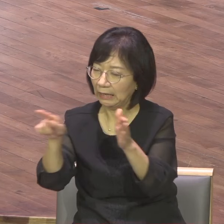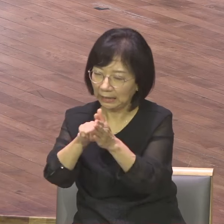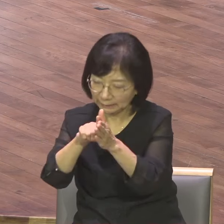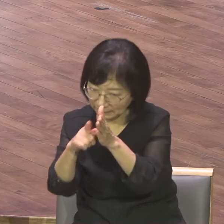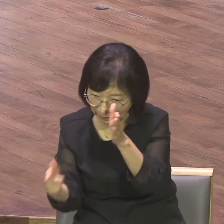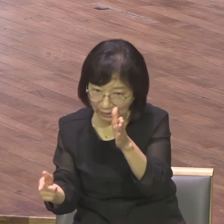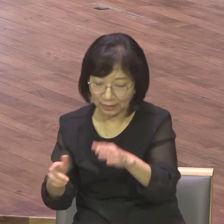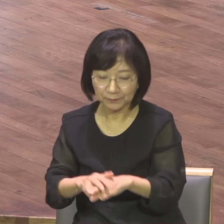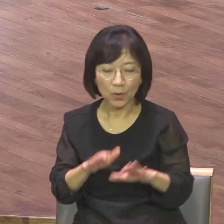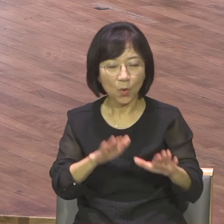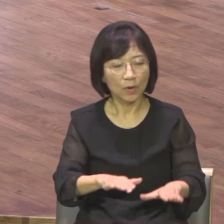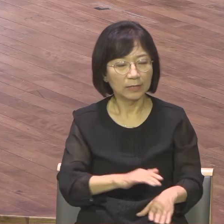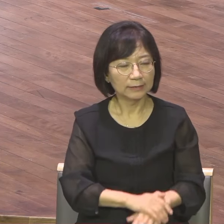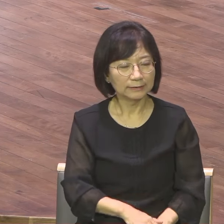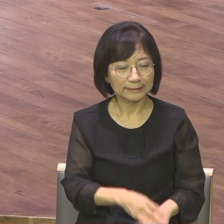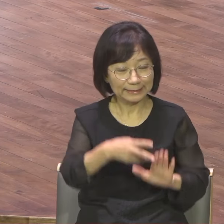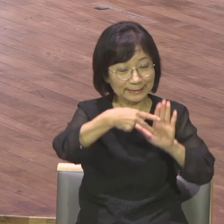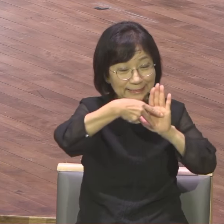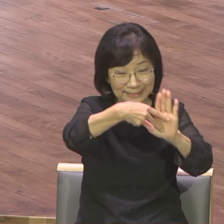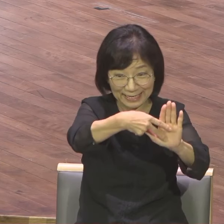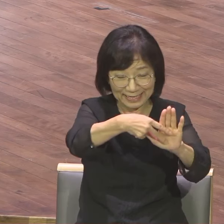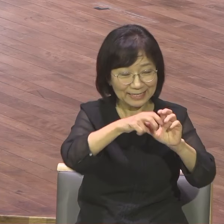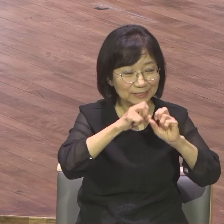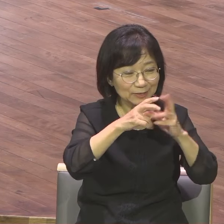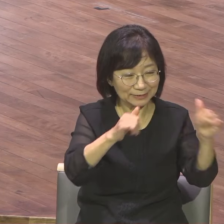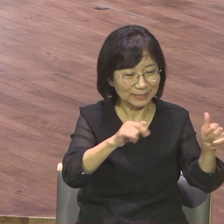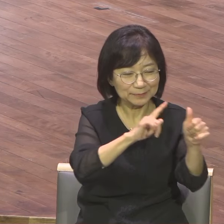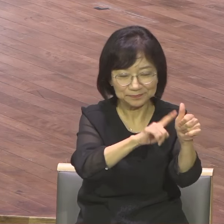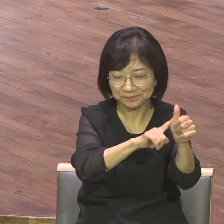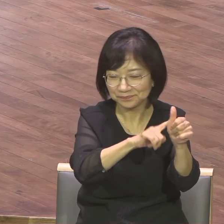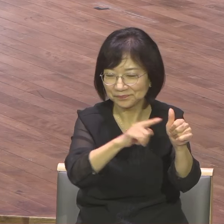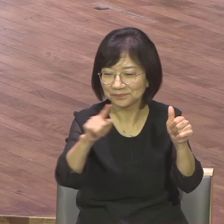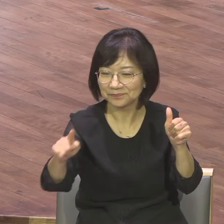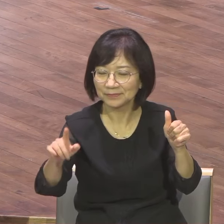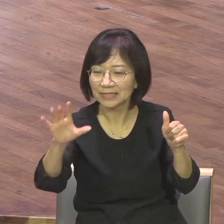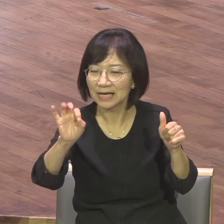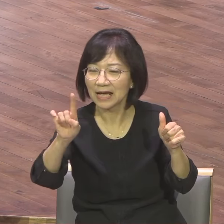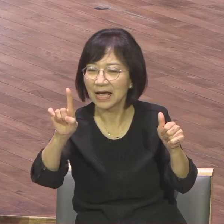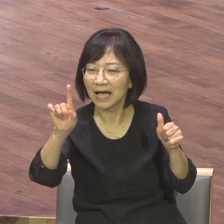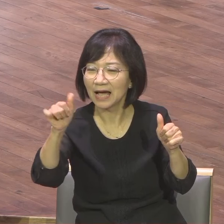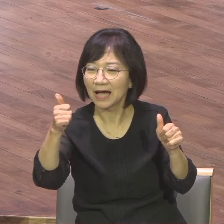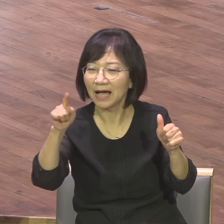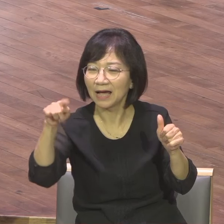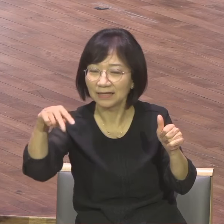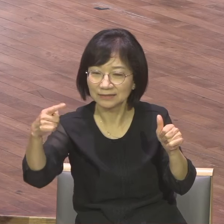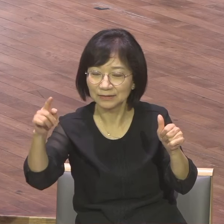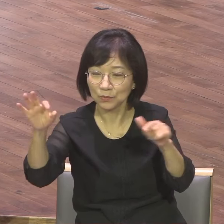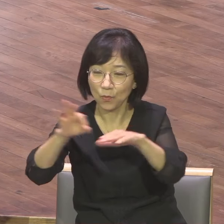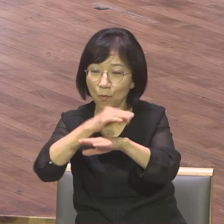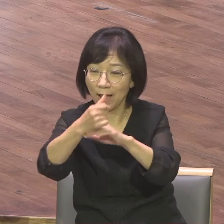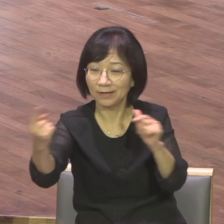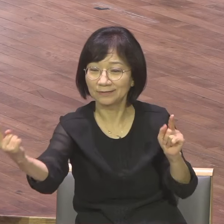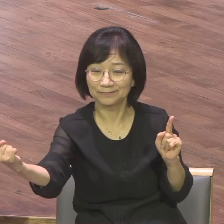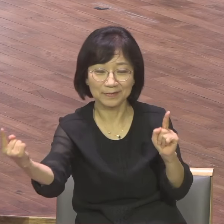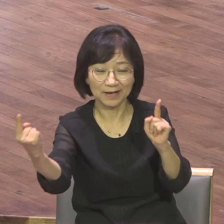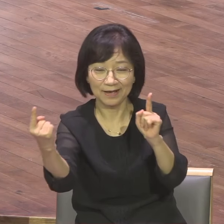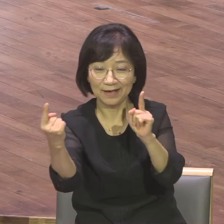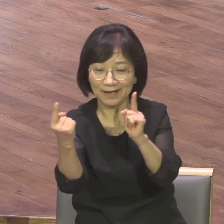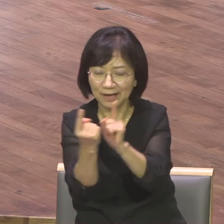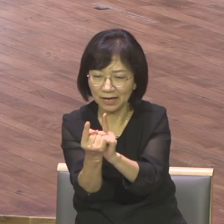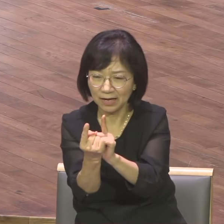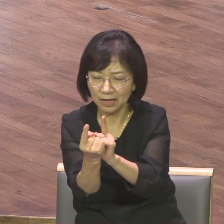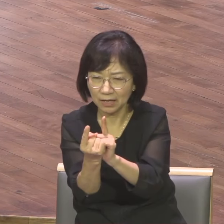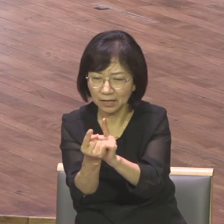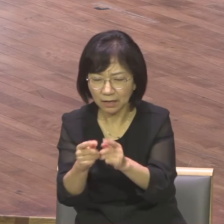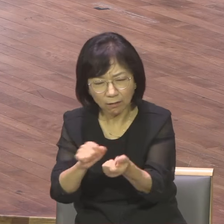이사야 선지자가 아스 왕을 만난 장소가 윗못 수도 끝 세탁자의 밭 큰 길을 이렇게 표현했어요. 이게 무슨